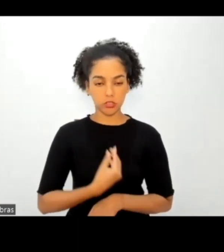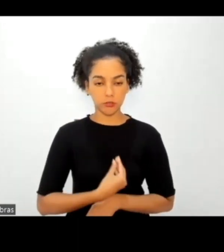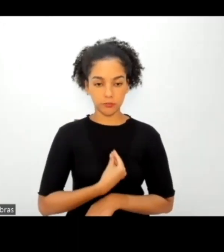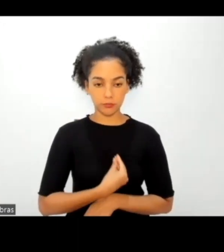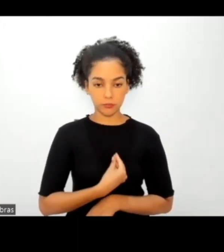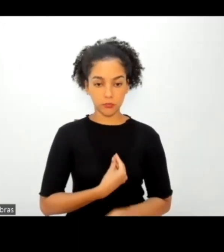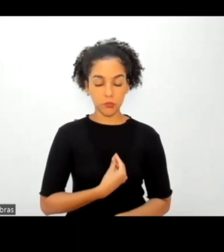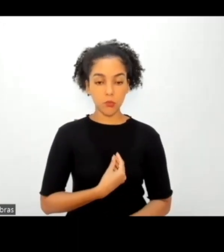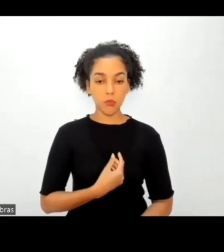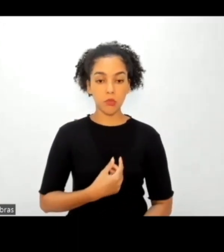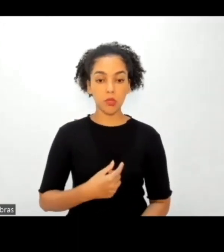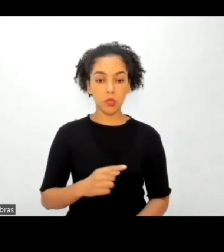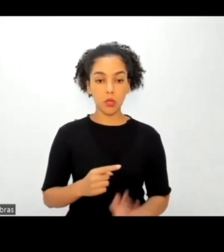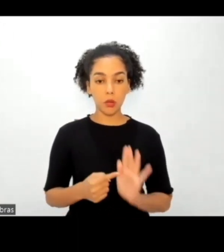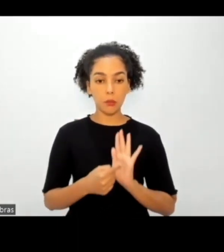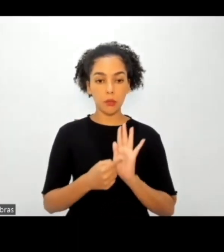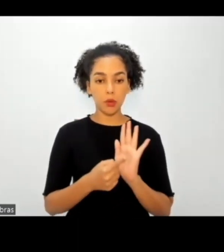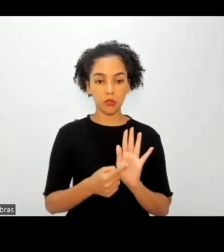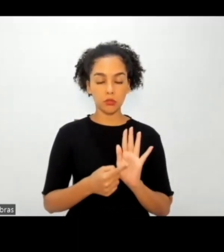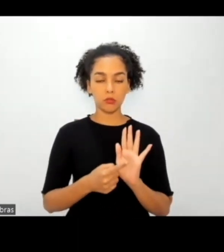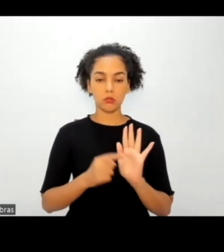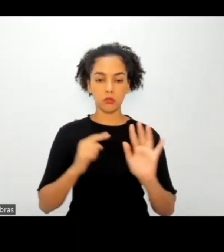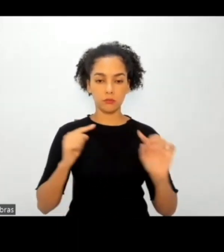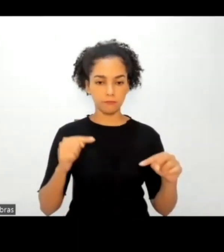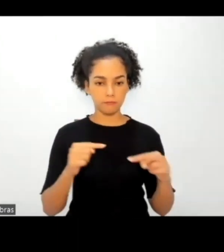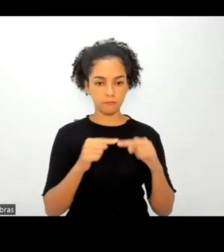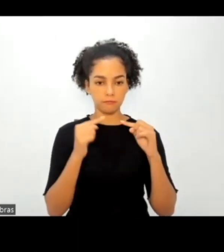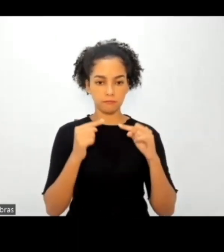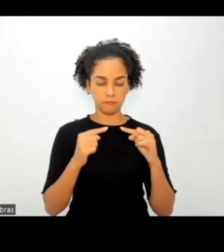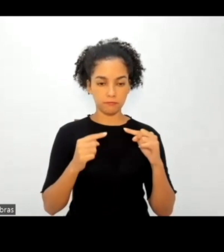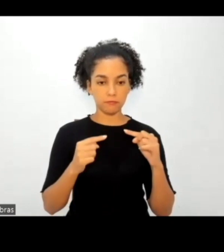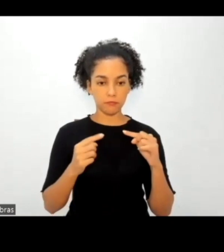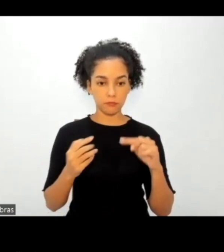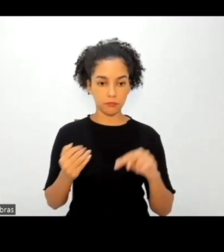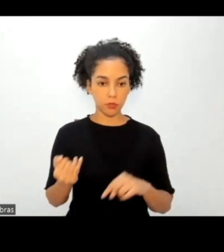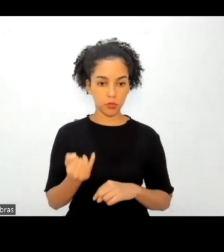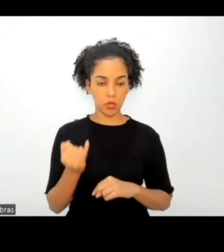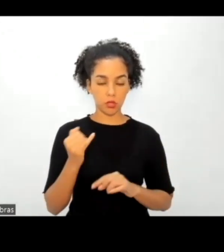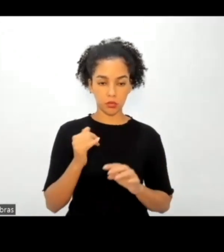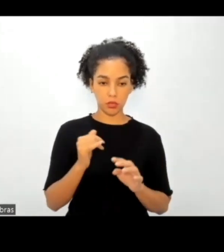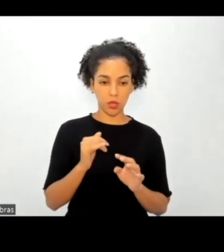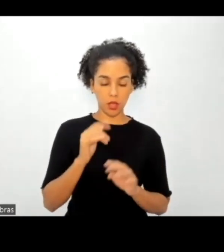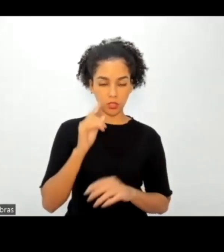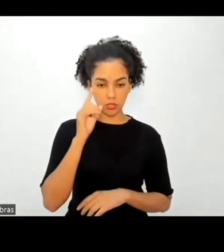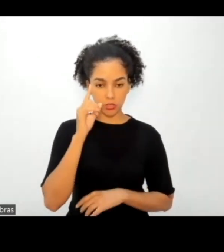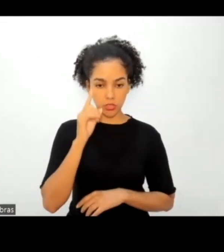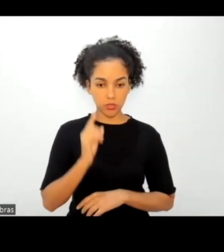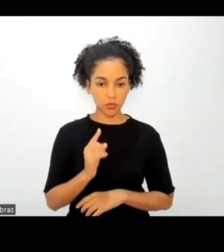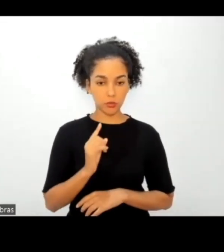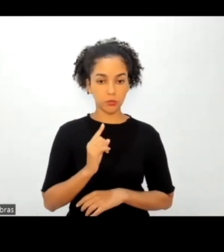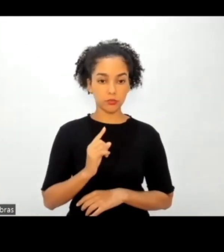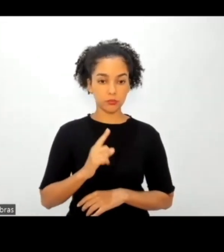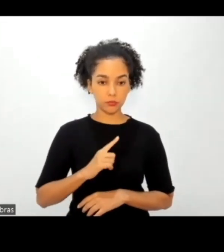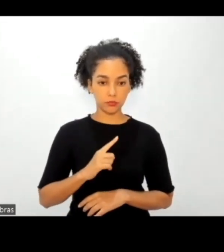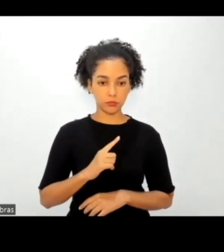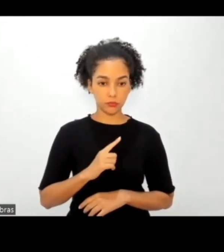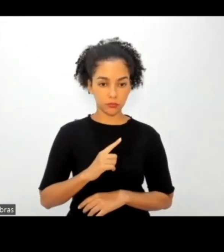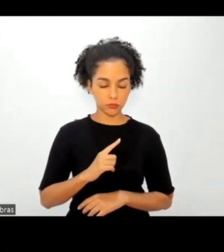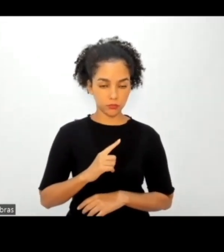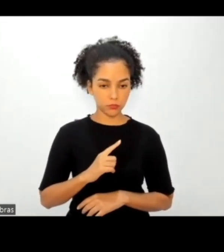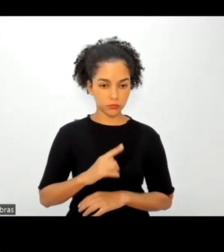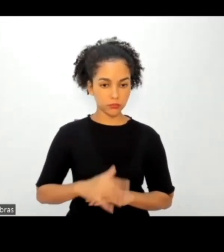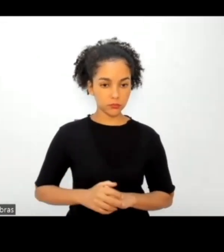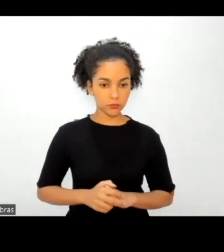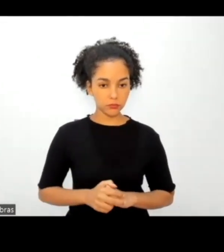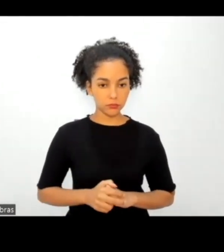mostra, né, a vivacidade, a coerência, a robustez, né, dessa direção emancipatória construída pelo Serviço Social Renovado, né? E